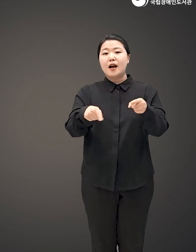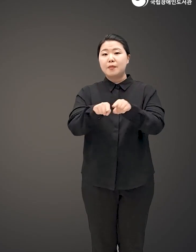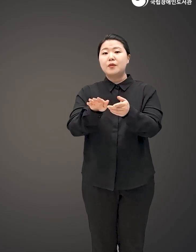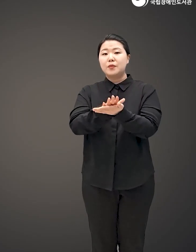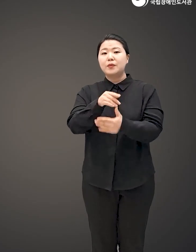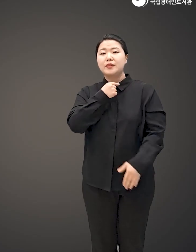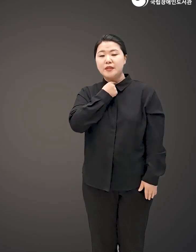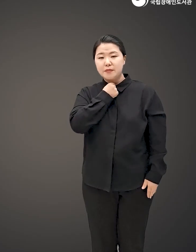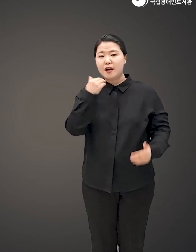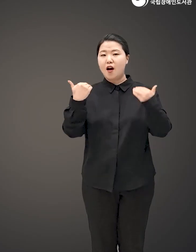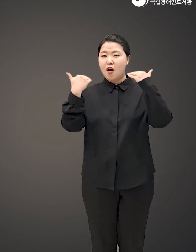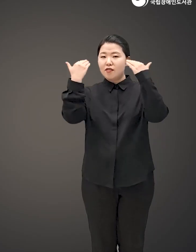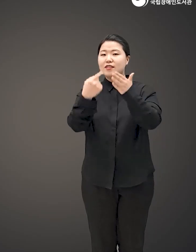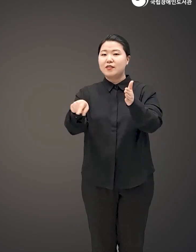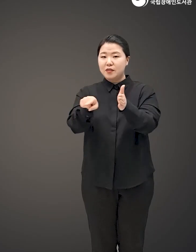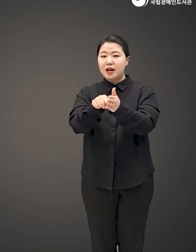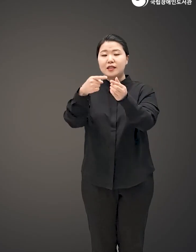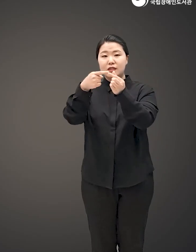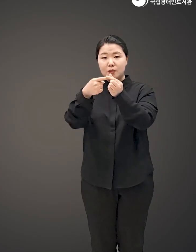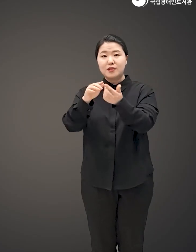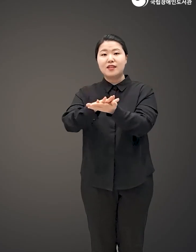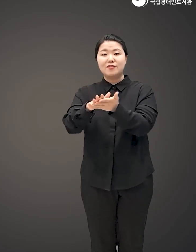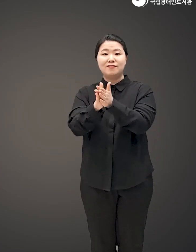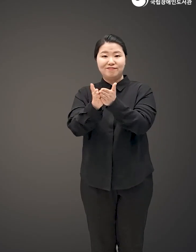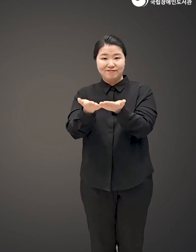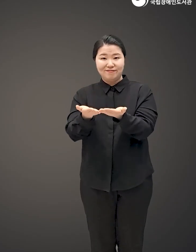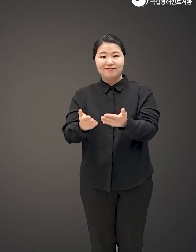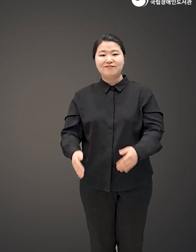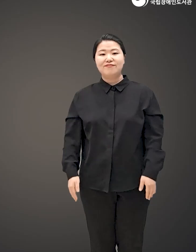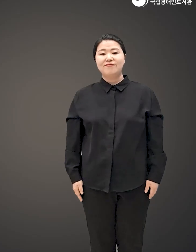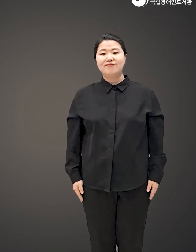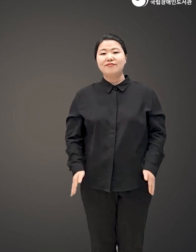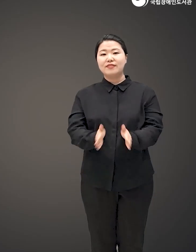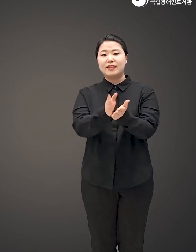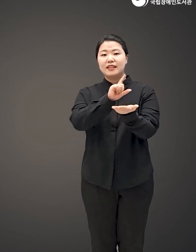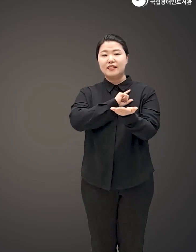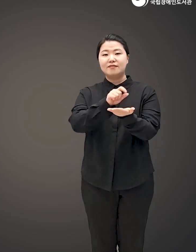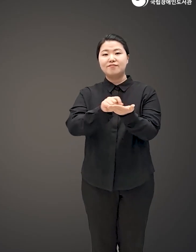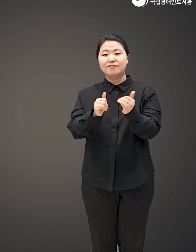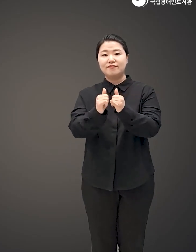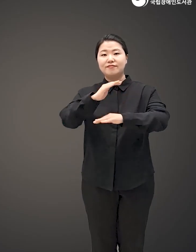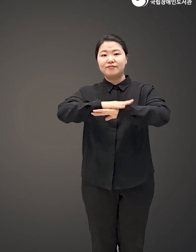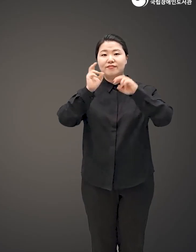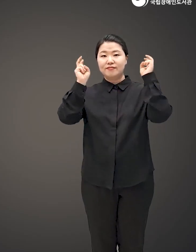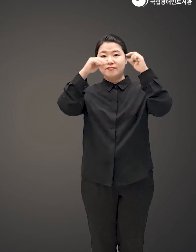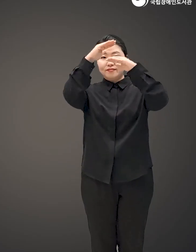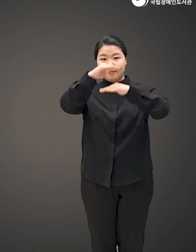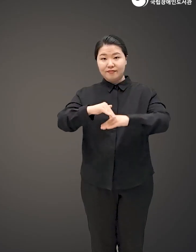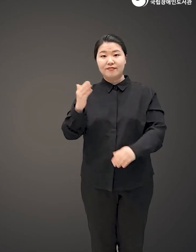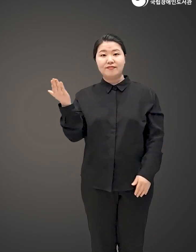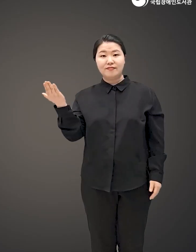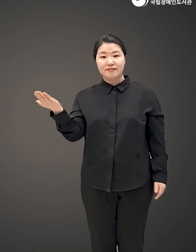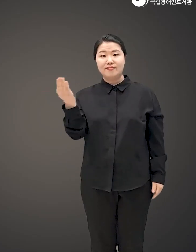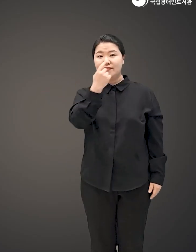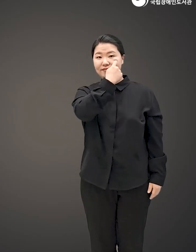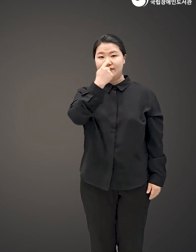아이들과 함께 놀고 싶은 어른들을 위한 놀이 교과서 첫 번째. 도서명 자연에서 노는